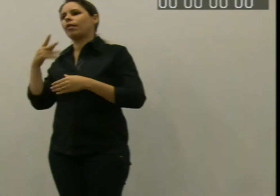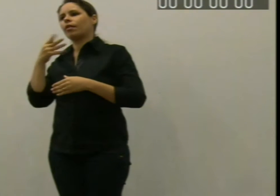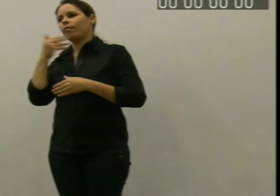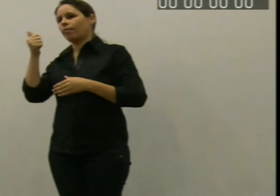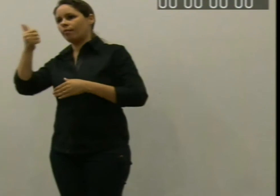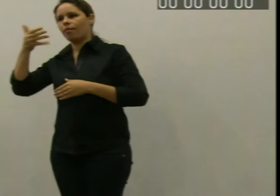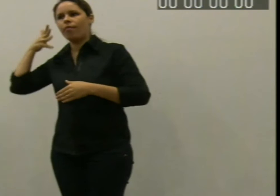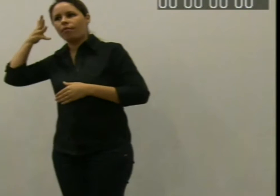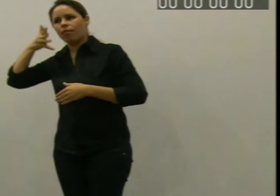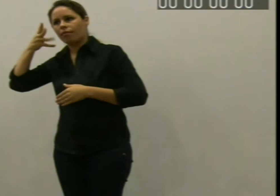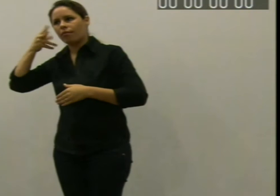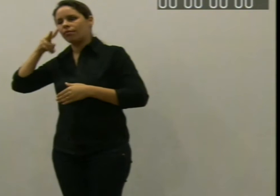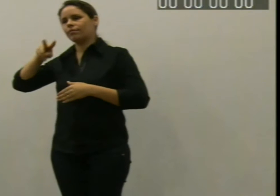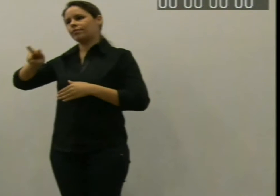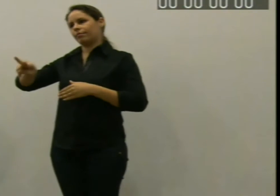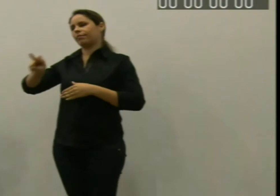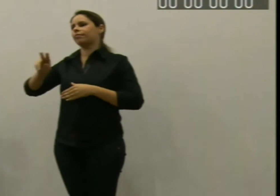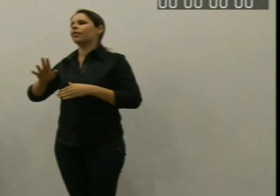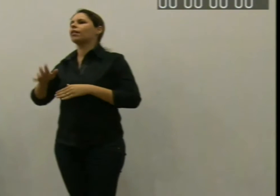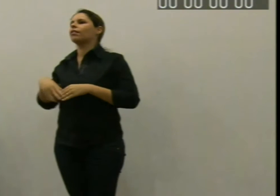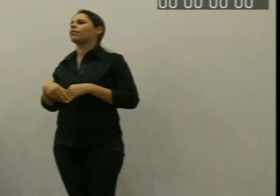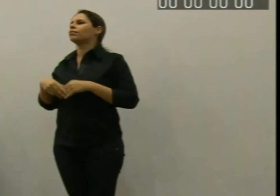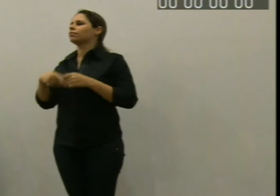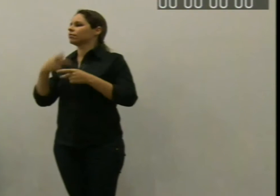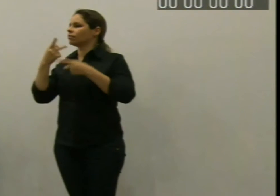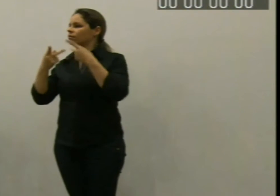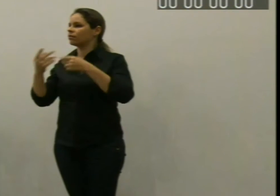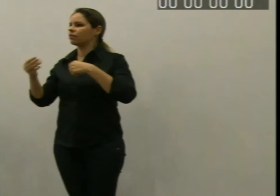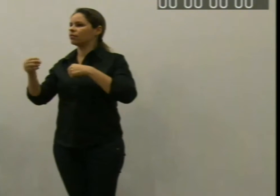serem proferida pelo mestre linguística